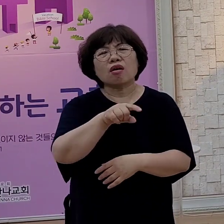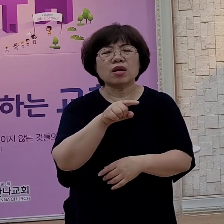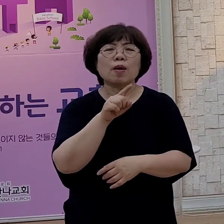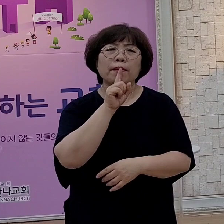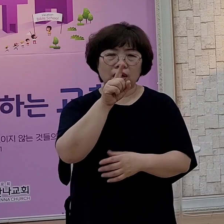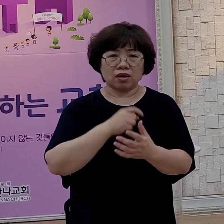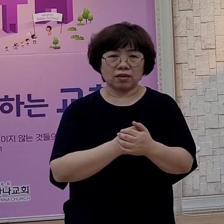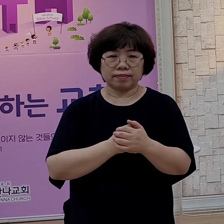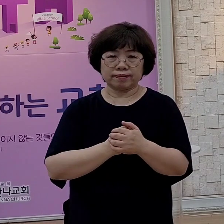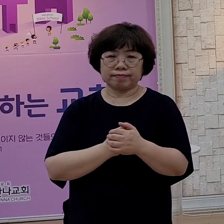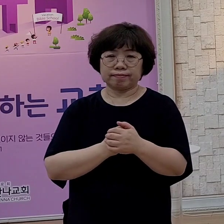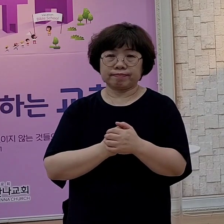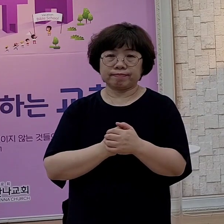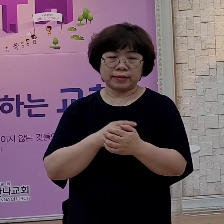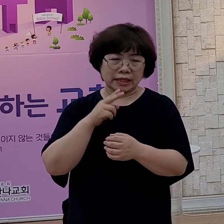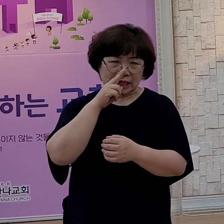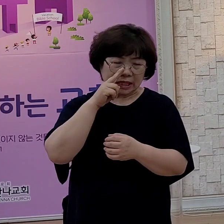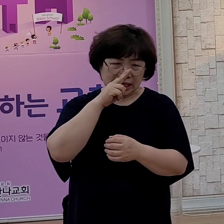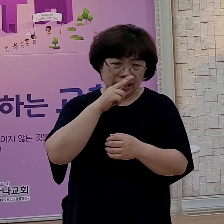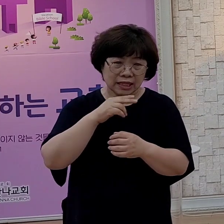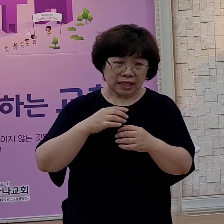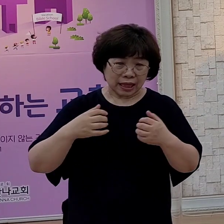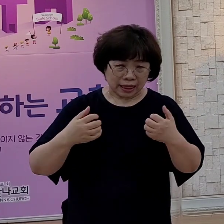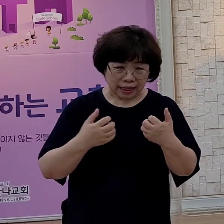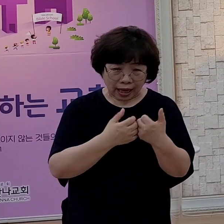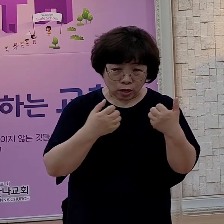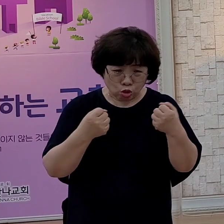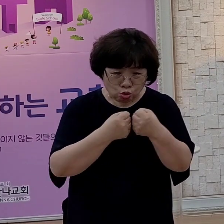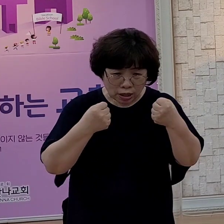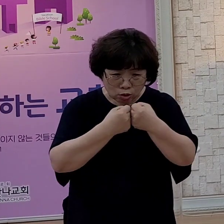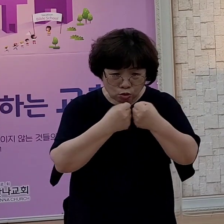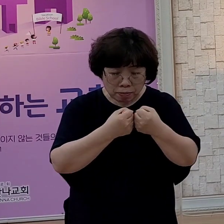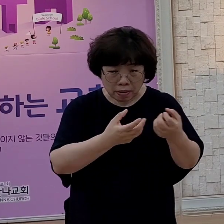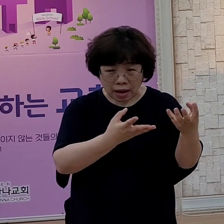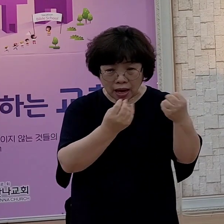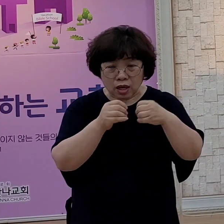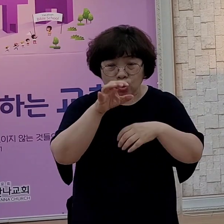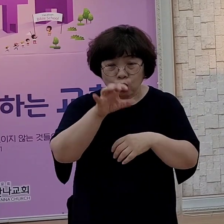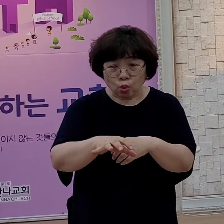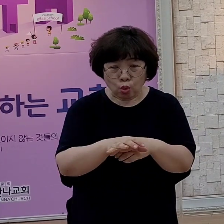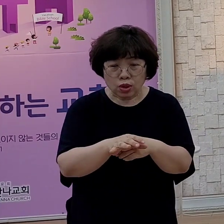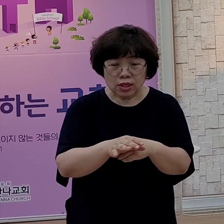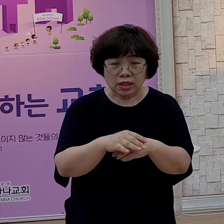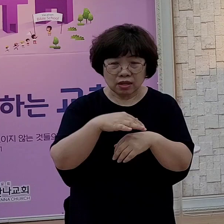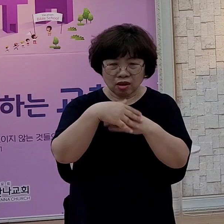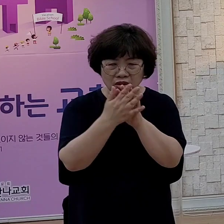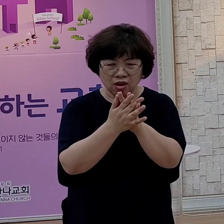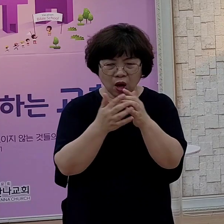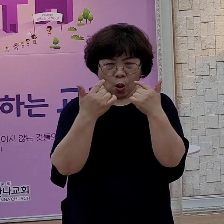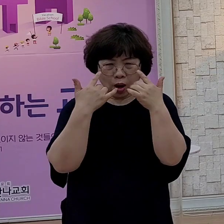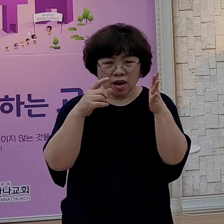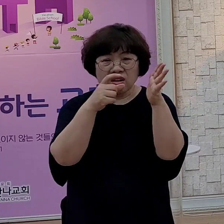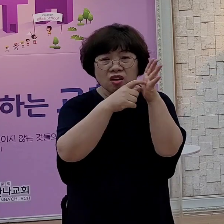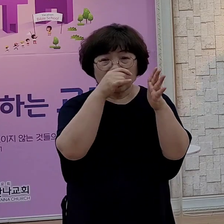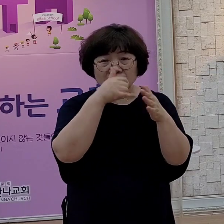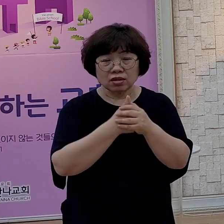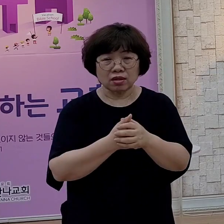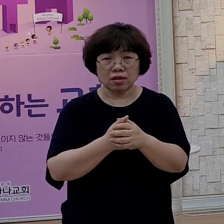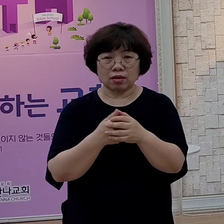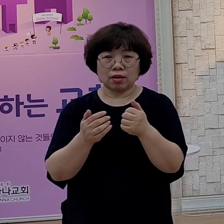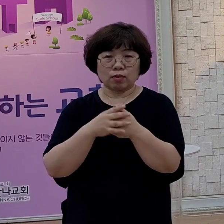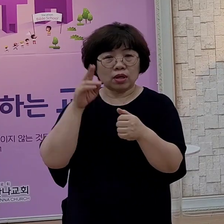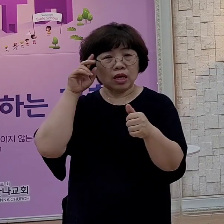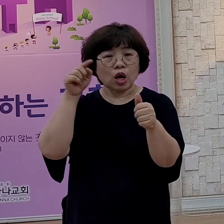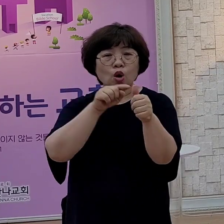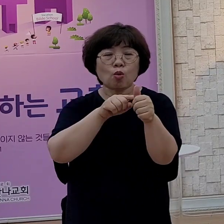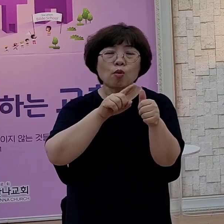그곳이 모든 혼란과 모든 악한 일이 있는 곳이다 라고 분명히 성경은 말합니다. 그러니까 오늘 야고보가 하는 말이